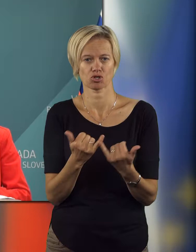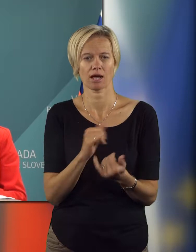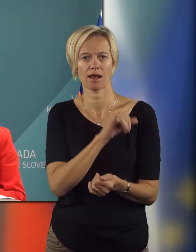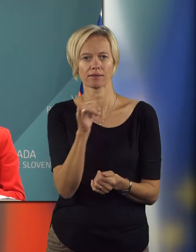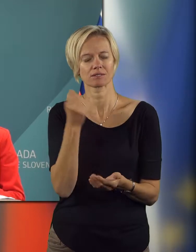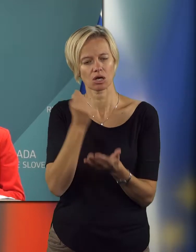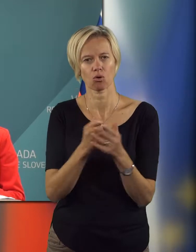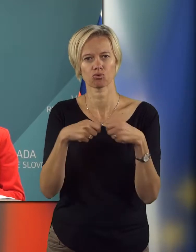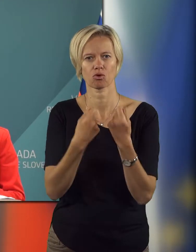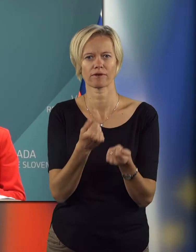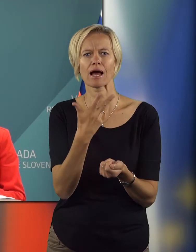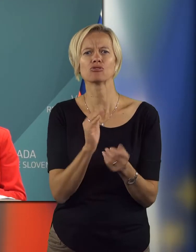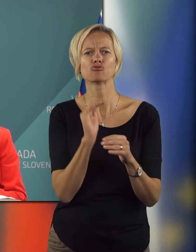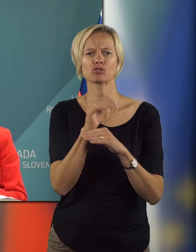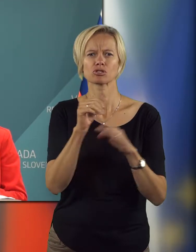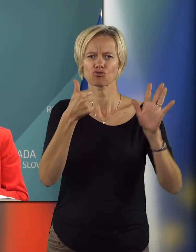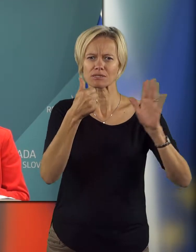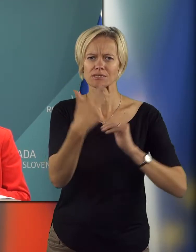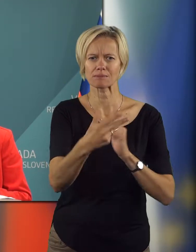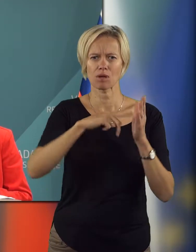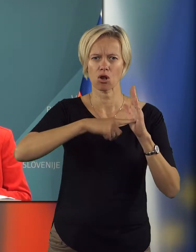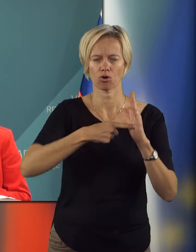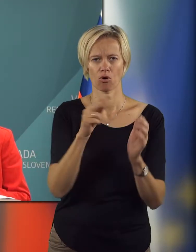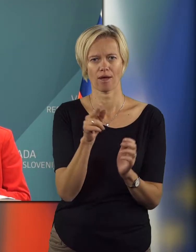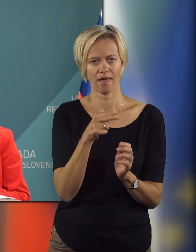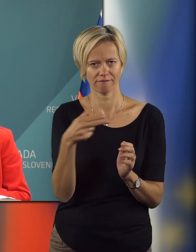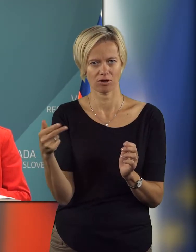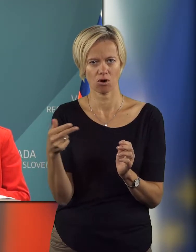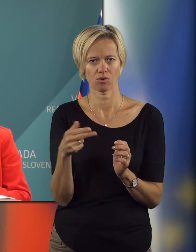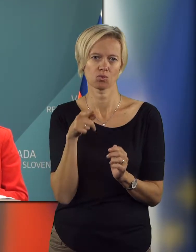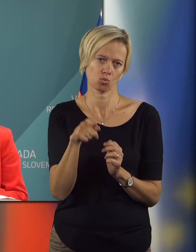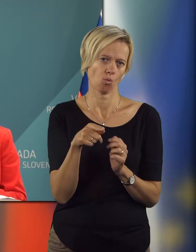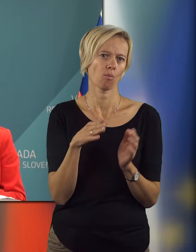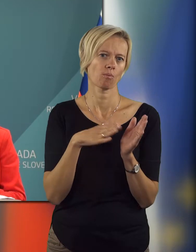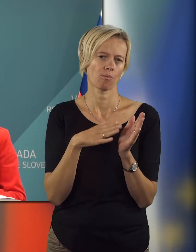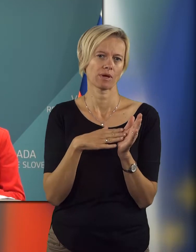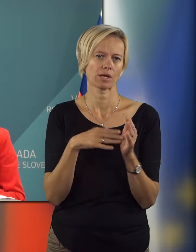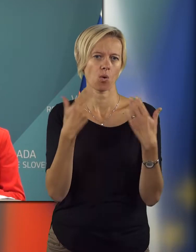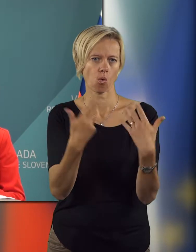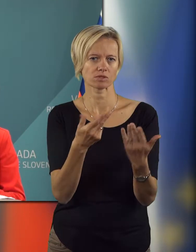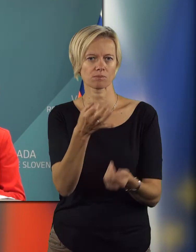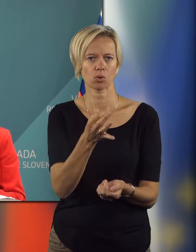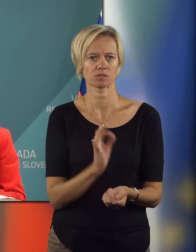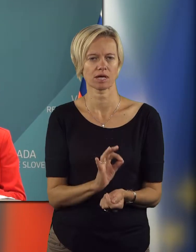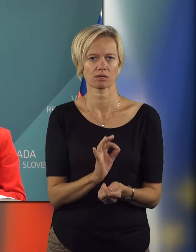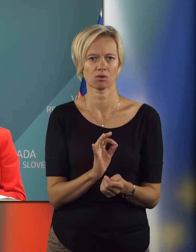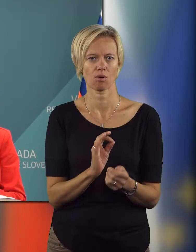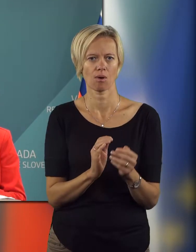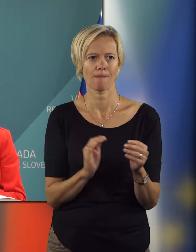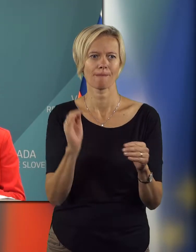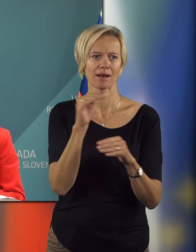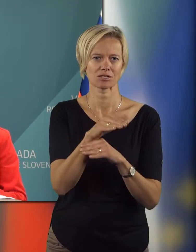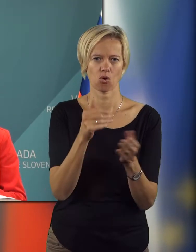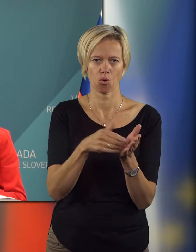leta zagotovili nekaj čez 136 milijonov evrov, kar predstavlja